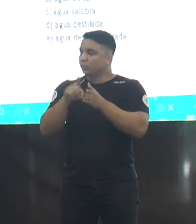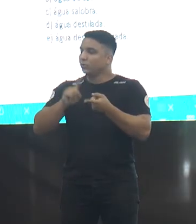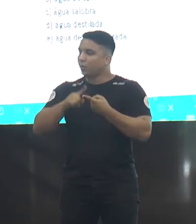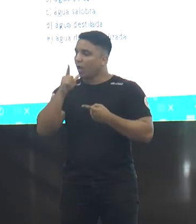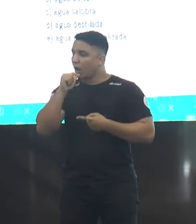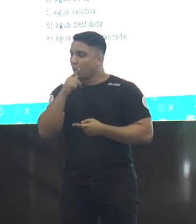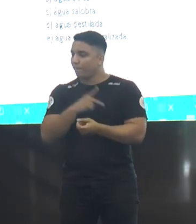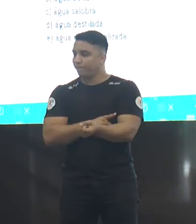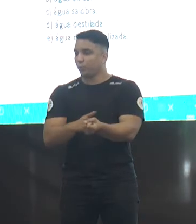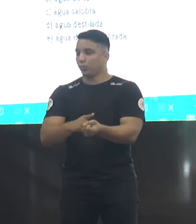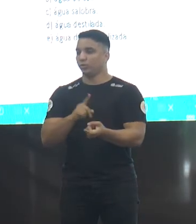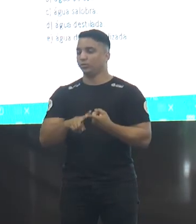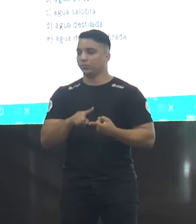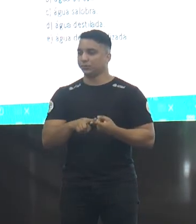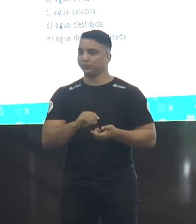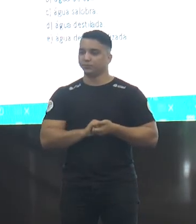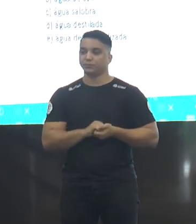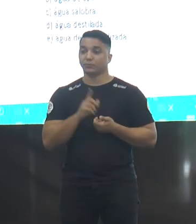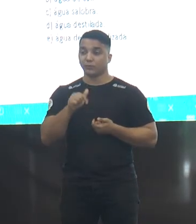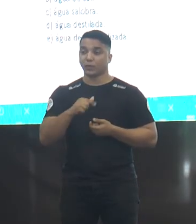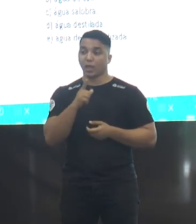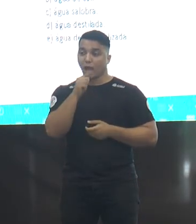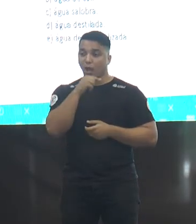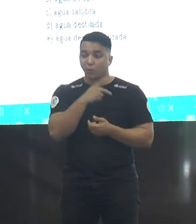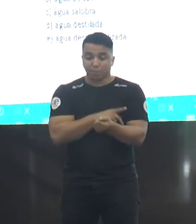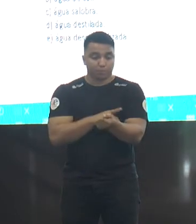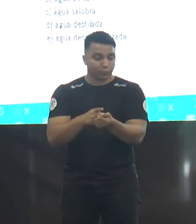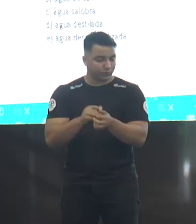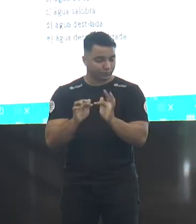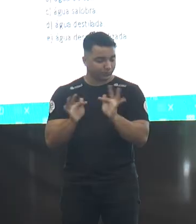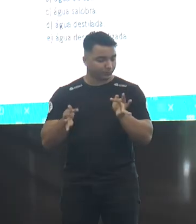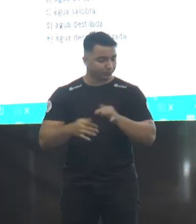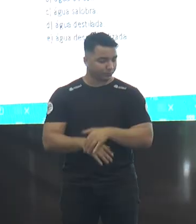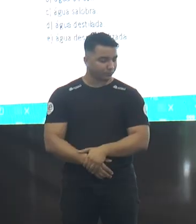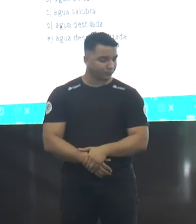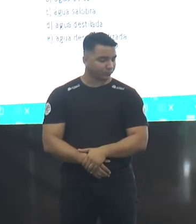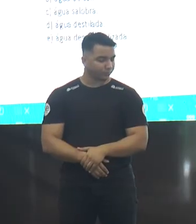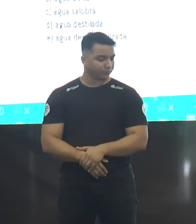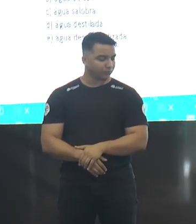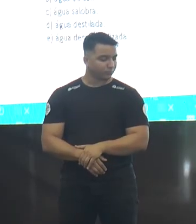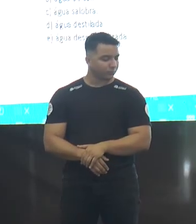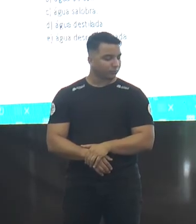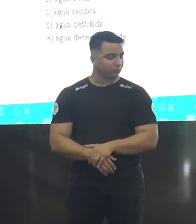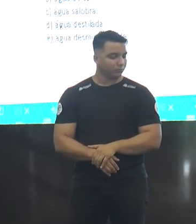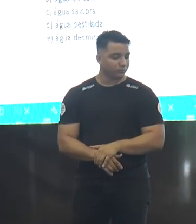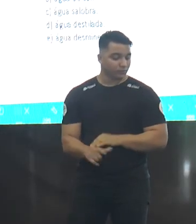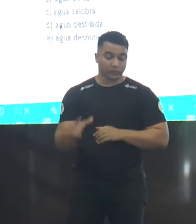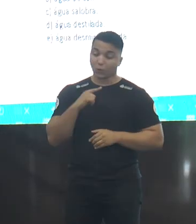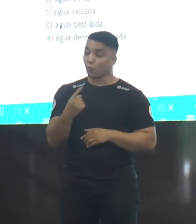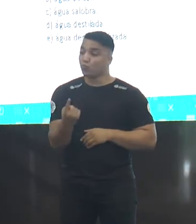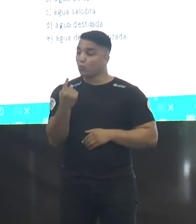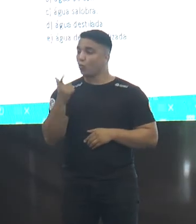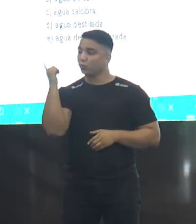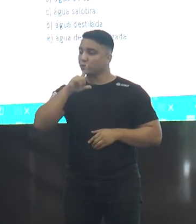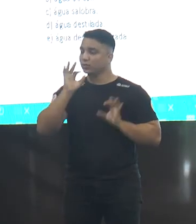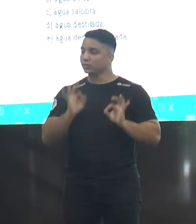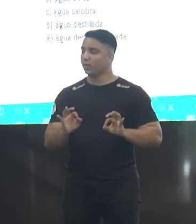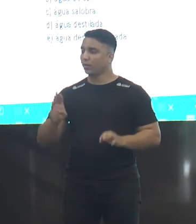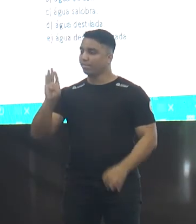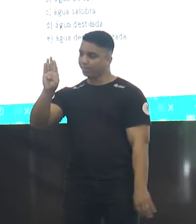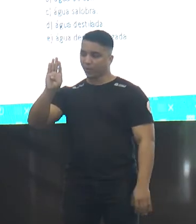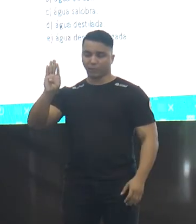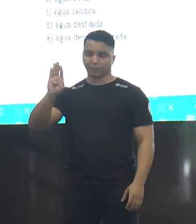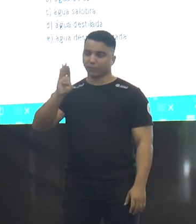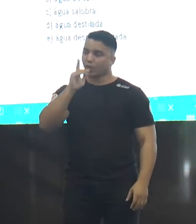pura também. Água pura, tá? Então a única coisa que dá certo aí